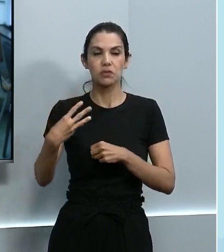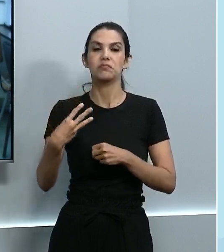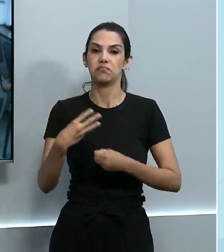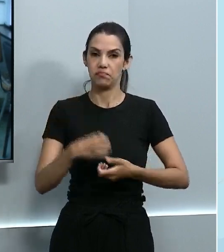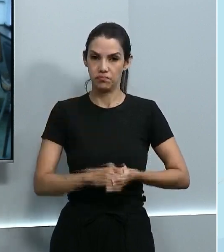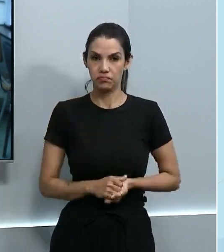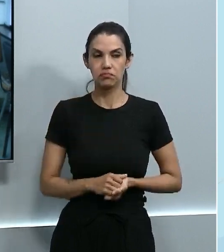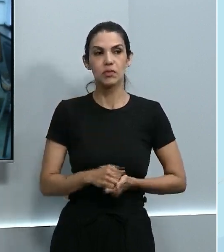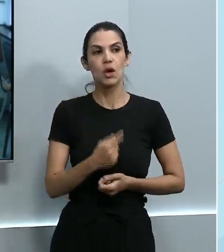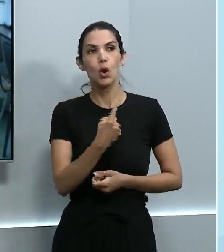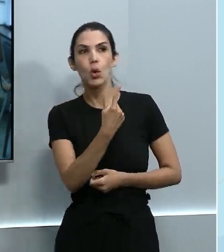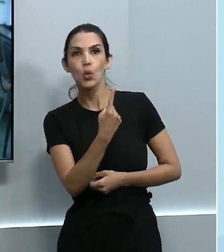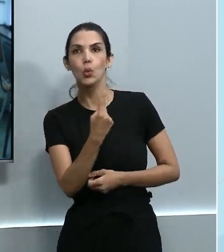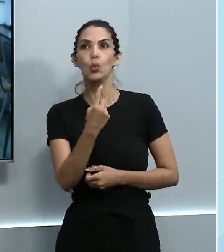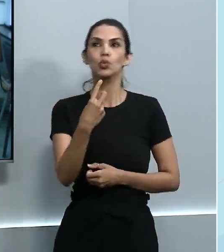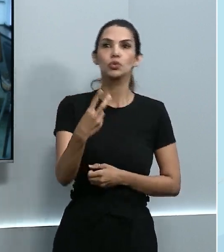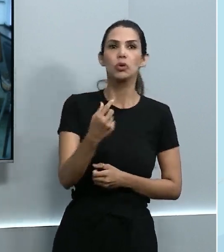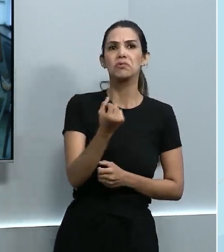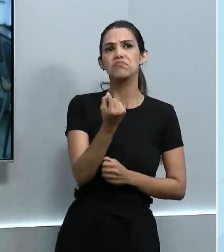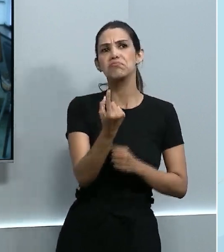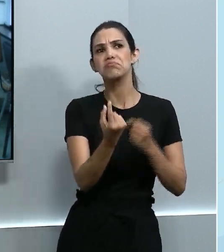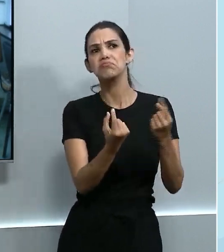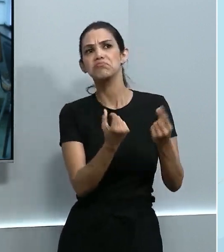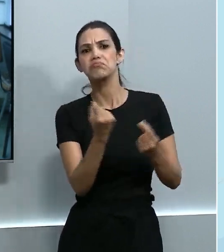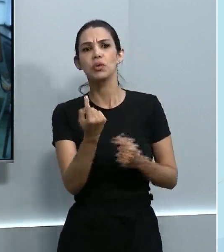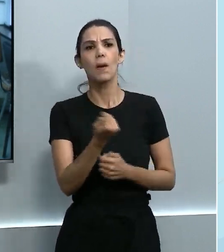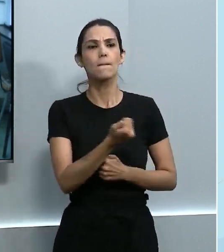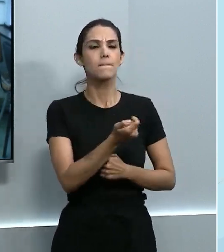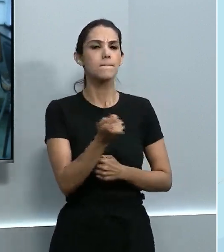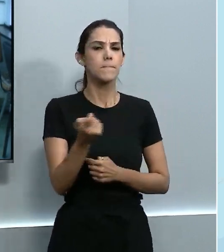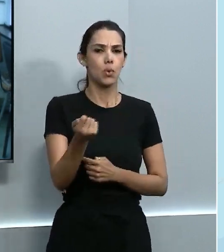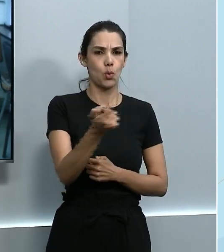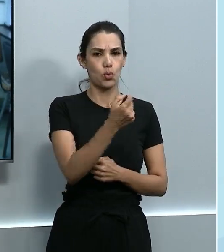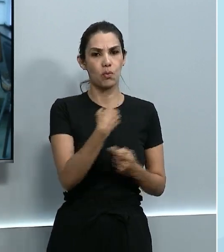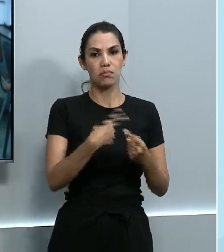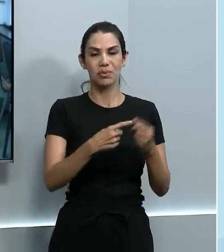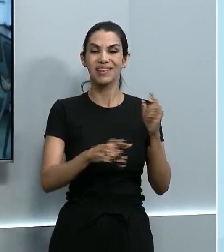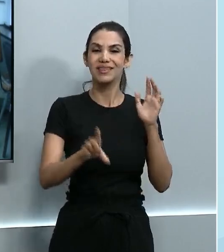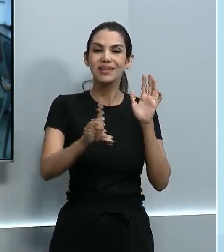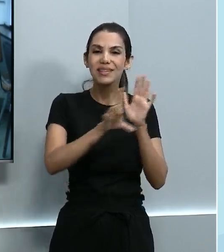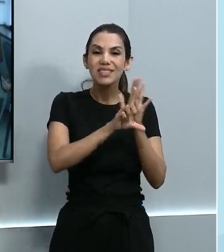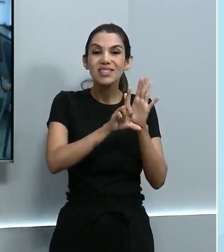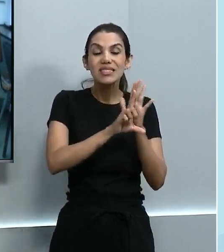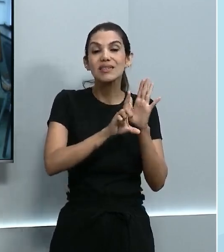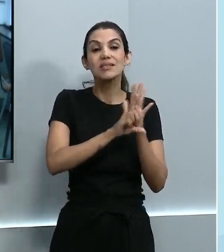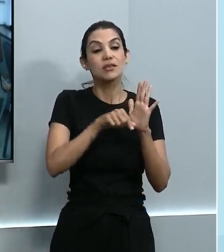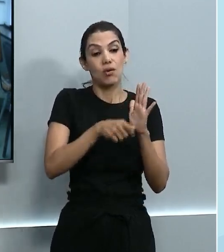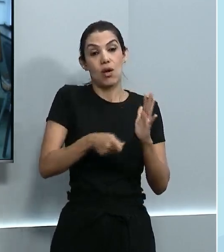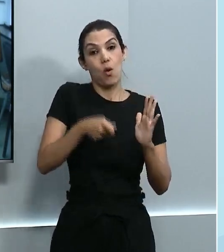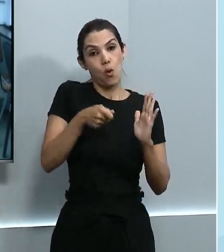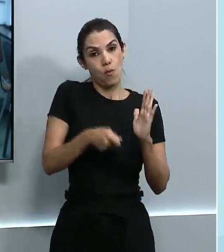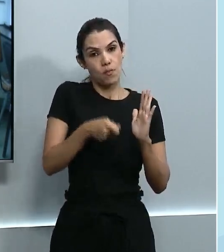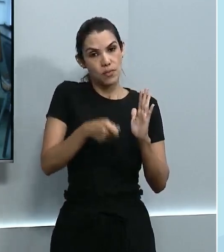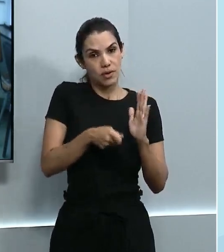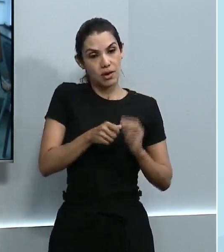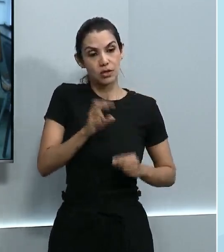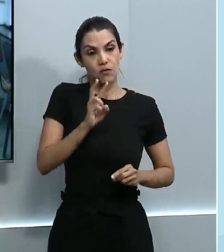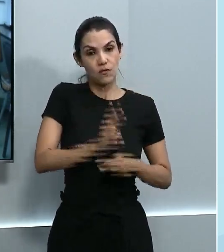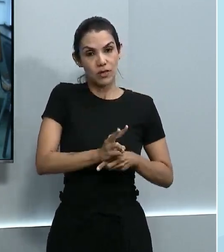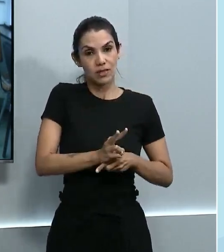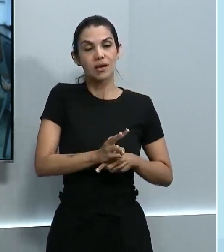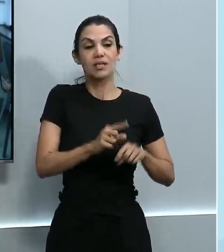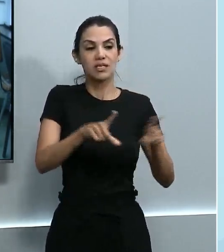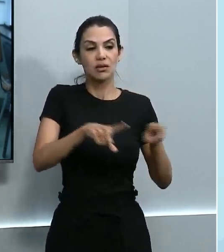de nível 1 e 2, porque a legislação ela só obriga a fiscalizar os laboratórios de nível 1 e 2